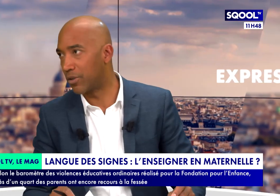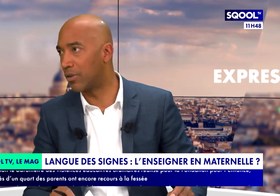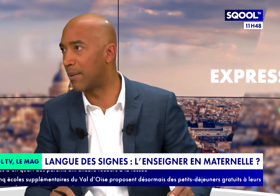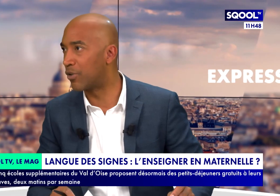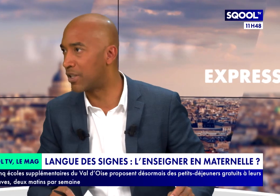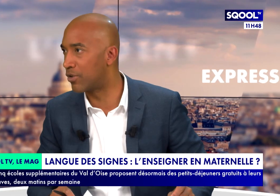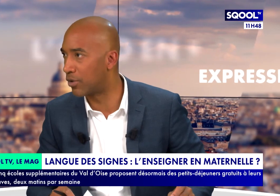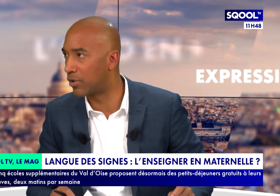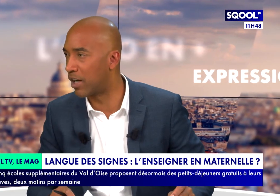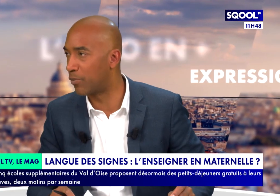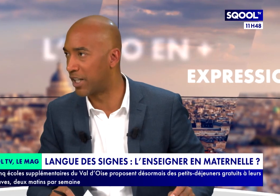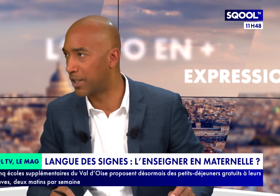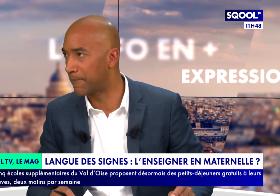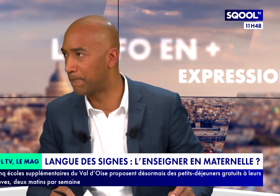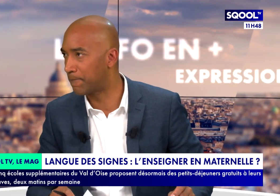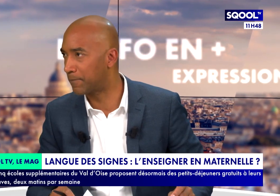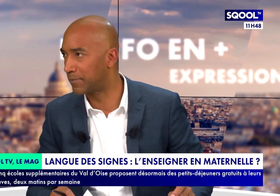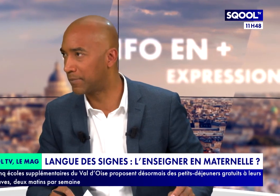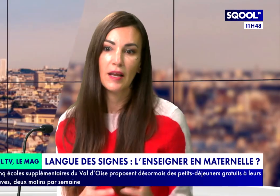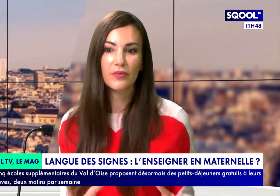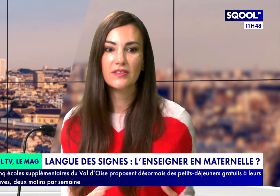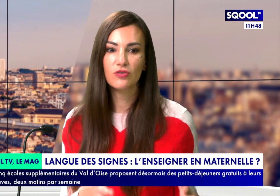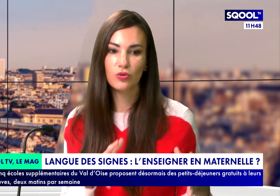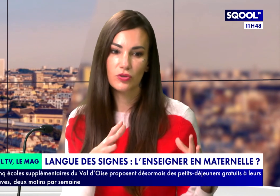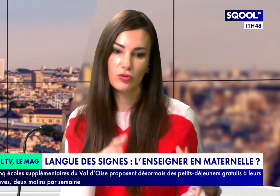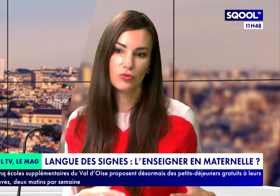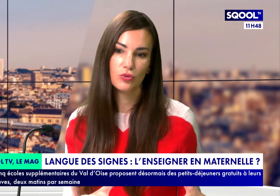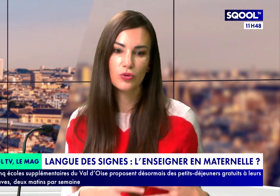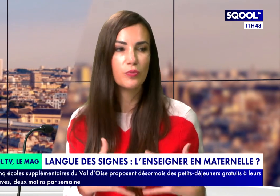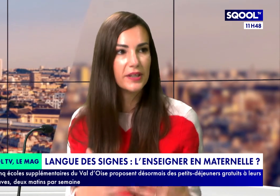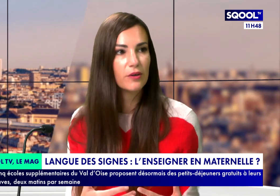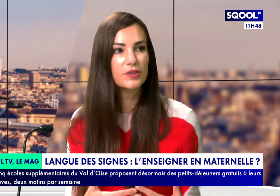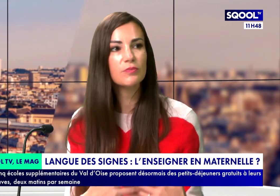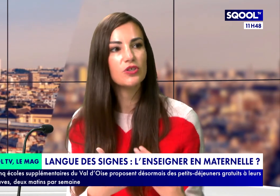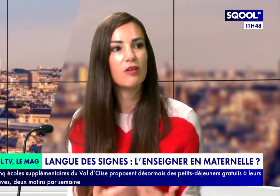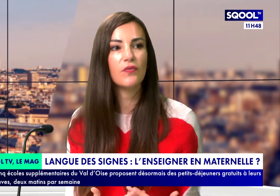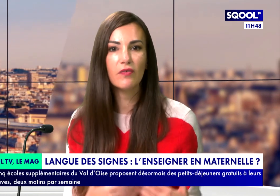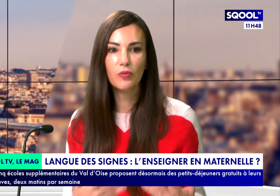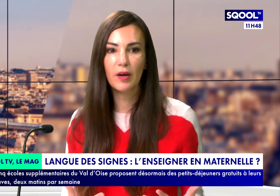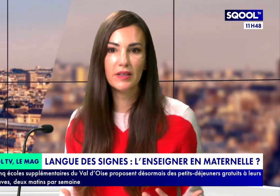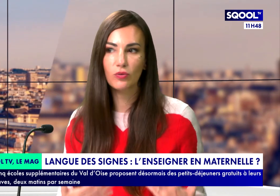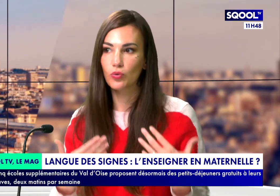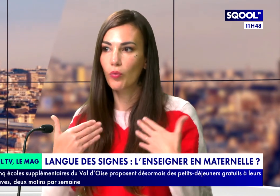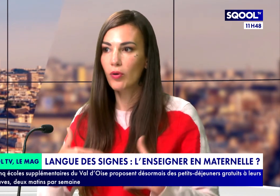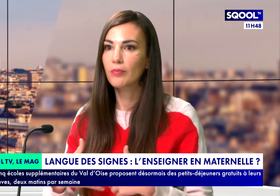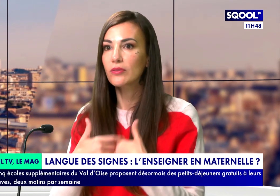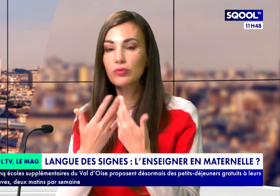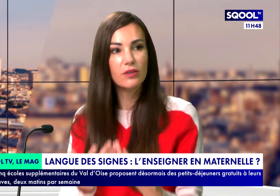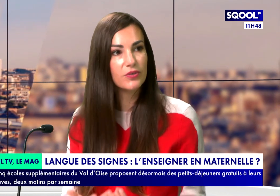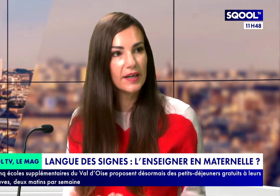de l'apprentissage de la langue bilingue ? L'apprentissage de ce bilinguisme chez l'enfant va lui permettre de comprendre tous les concepts,